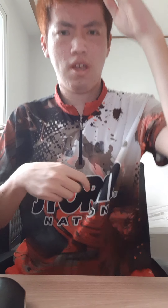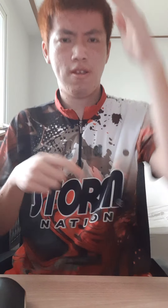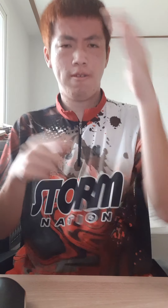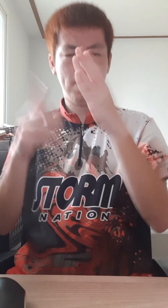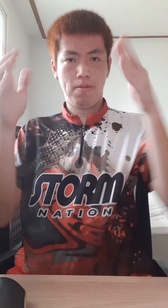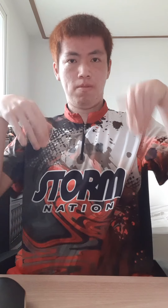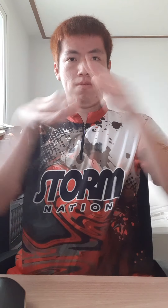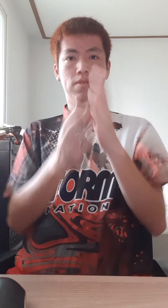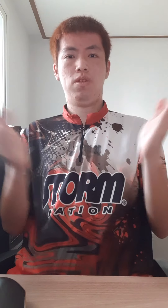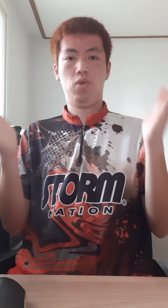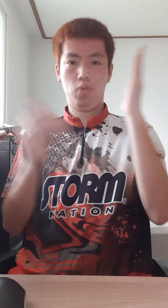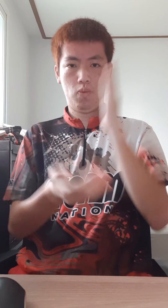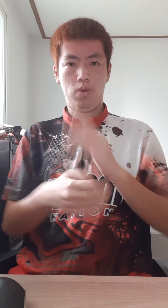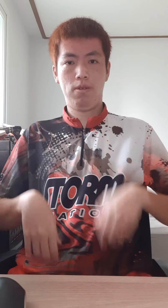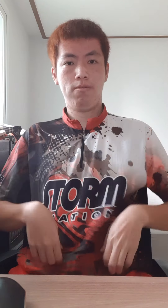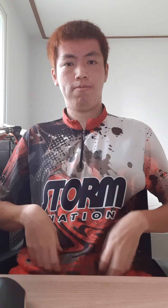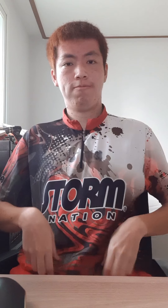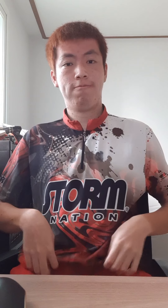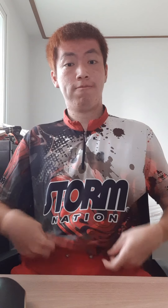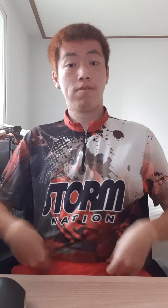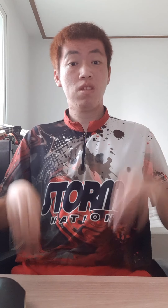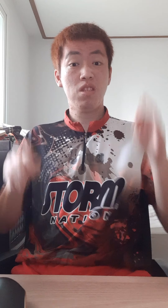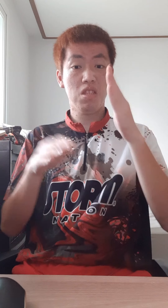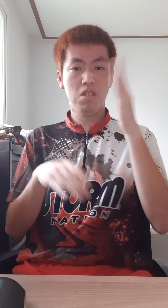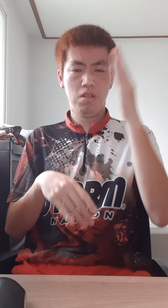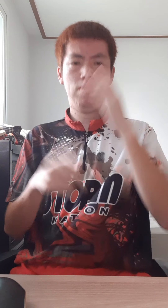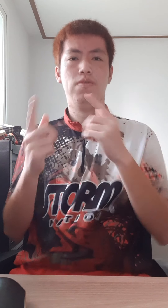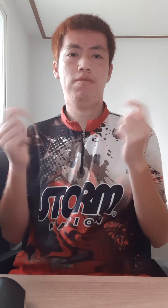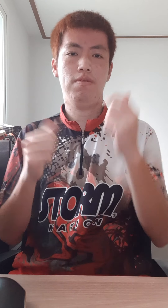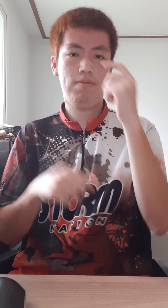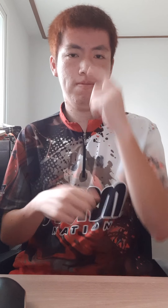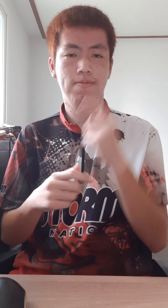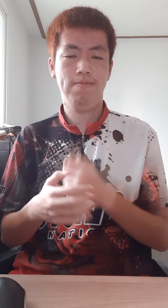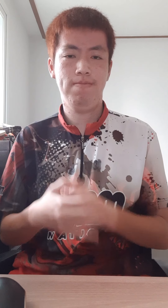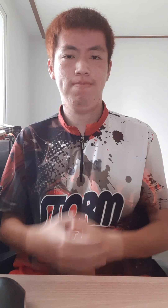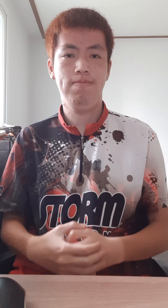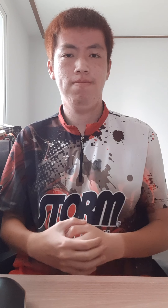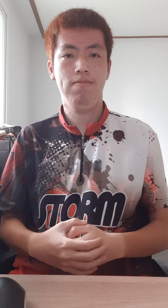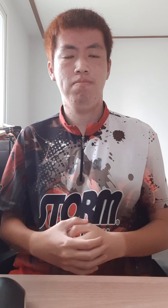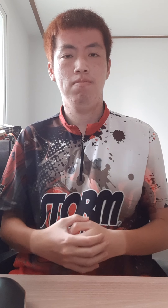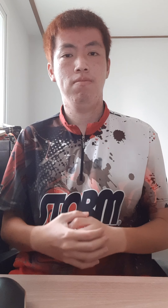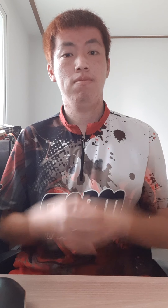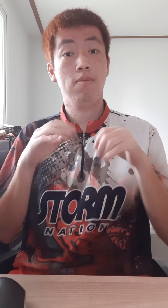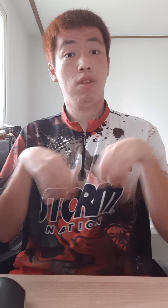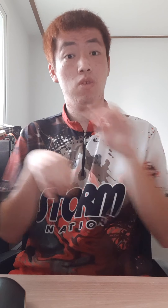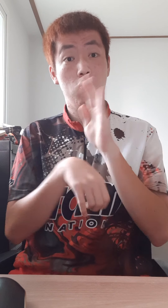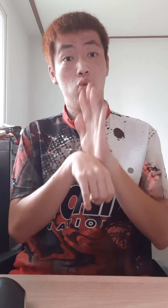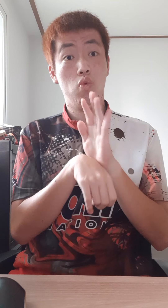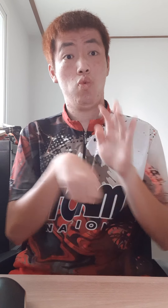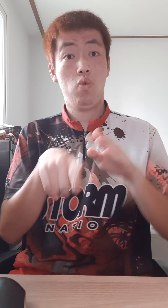상황에서 이루어져 현실적으로 더 위험한 상황이 발생할 수 있다고 말했습니다. 이에 원고 측은